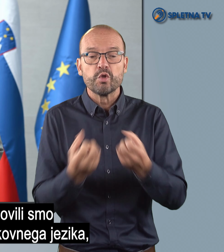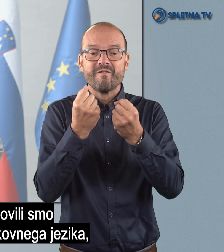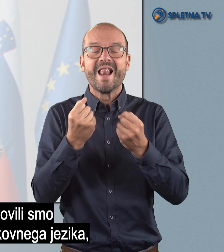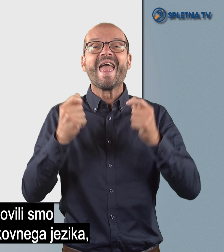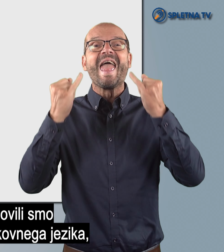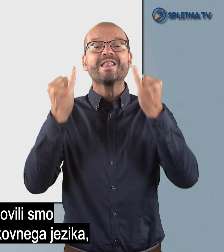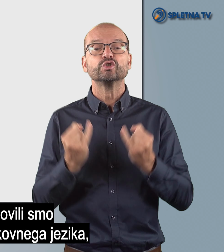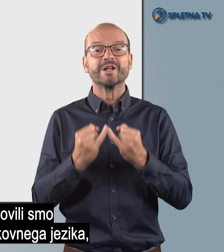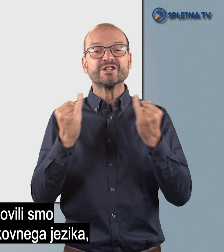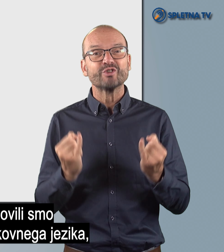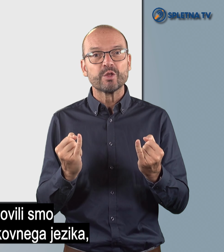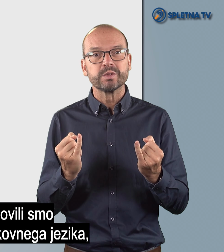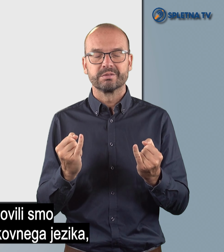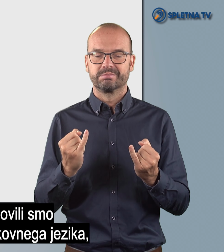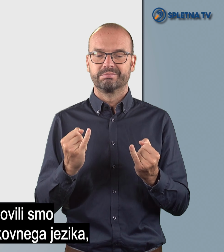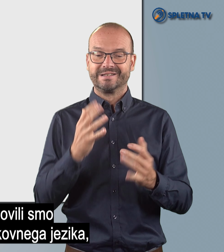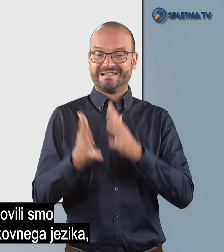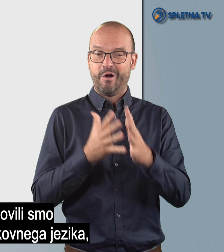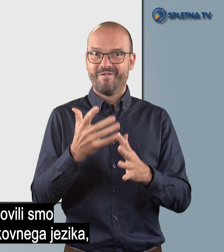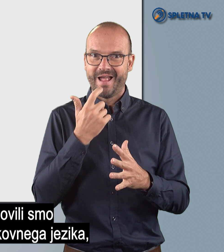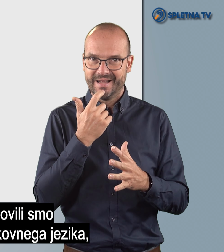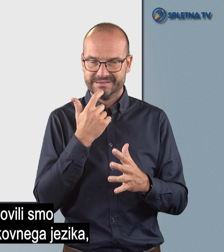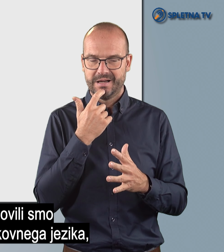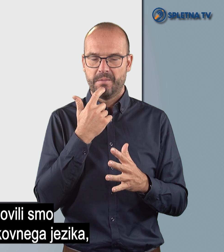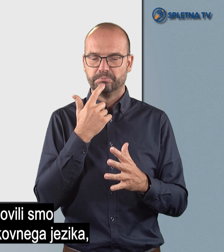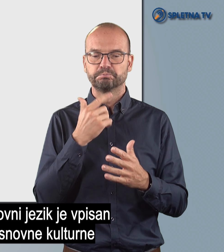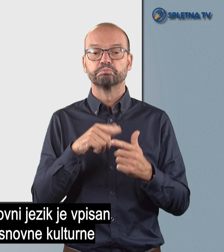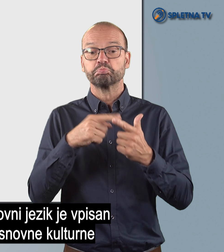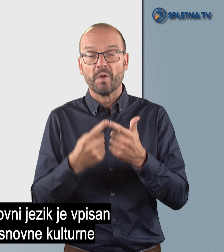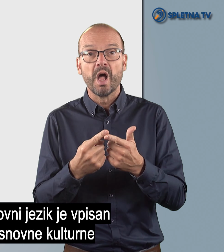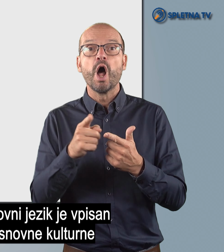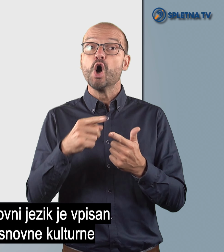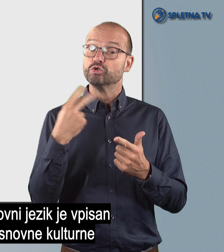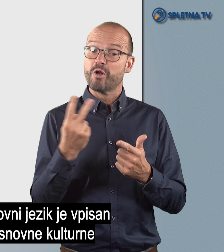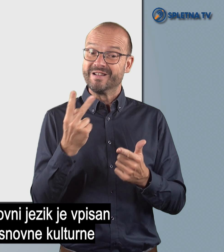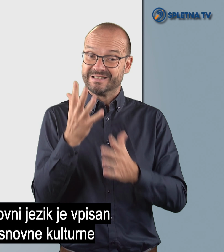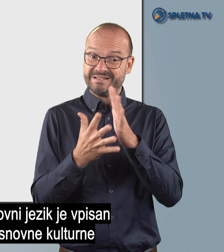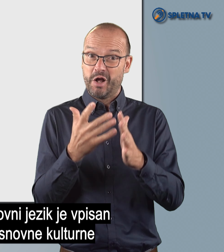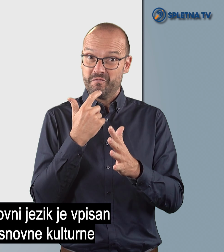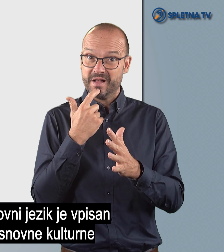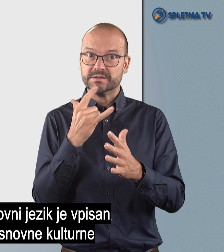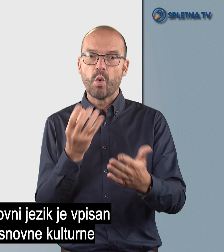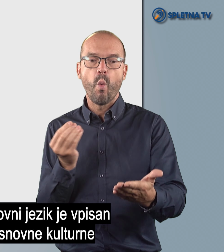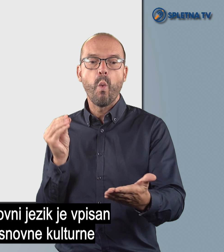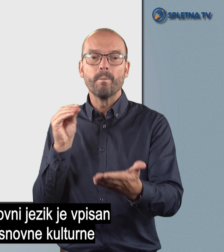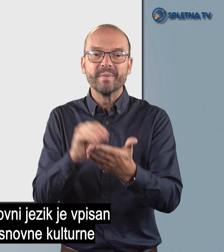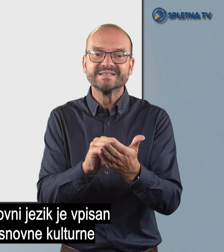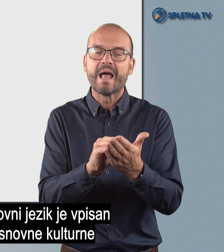Ustanovili smo Inštitut znakovnega jezika. Slovenski znakovni jezik je vpisan v register nesnovne kulturne dediščine in v